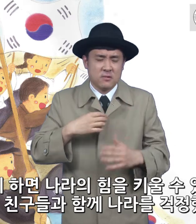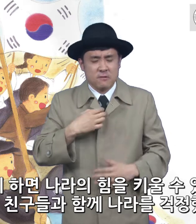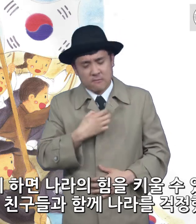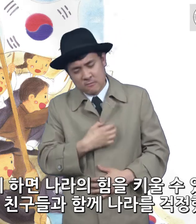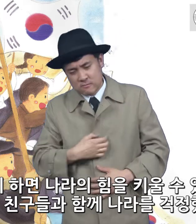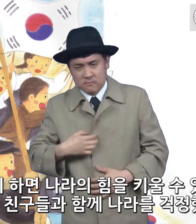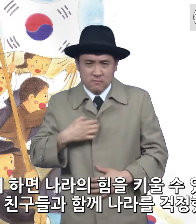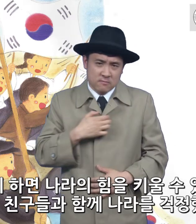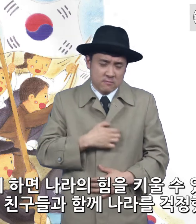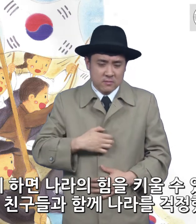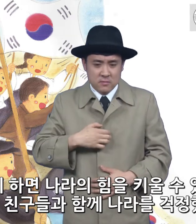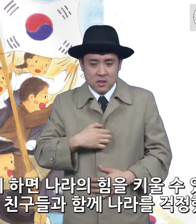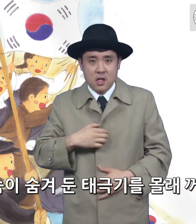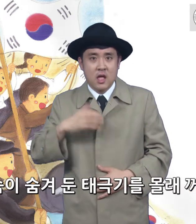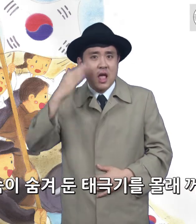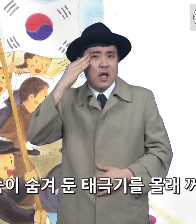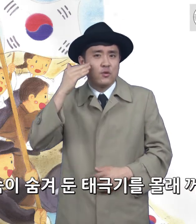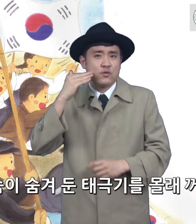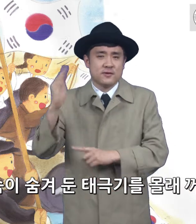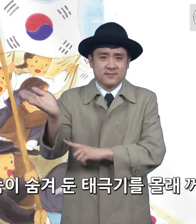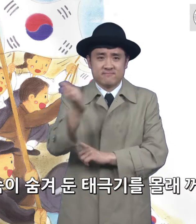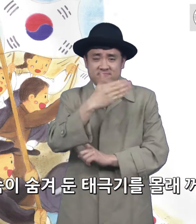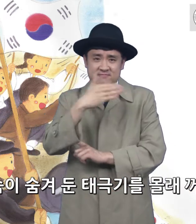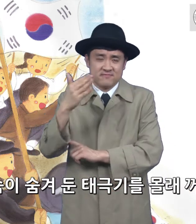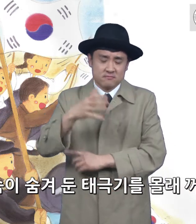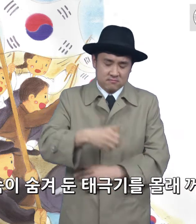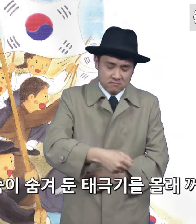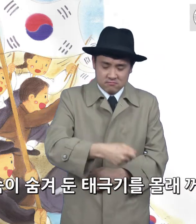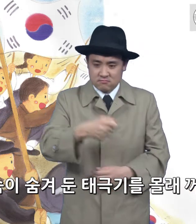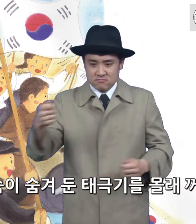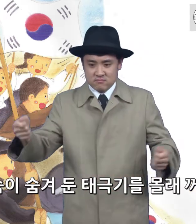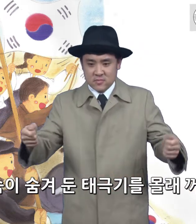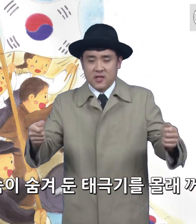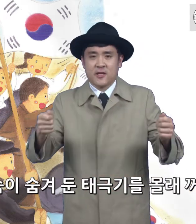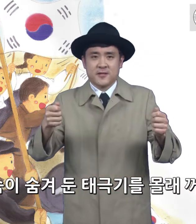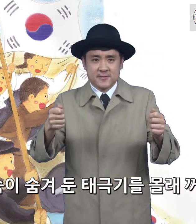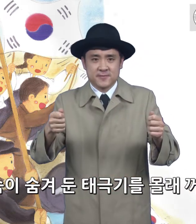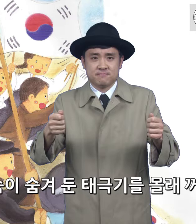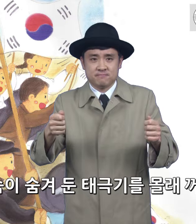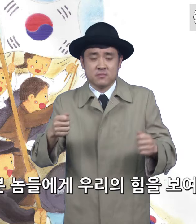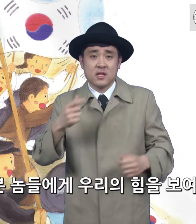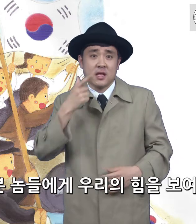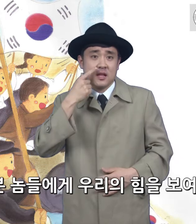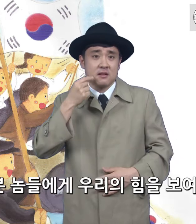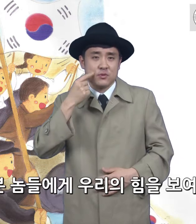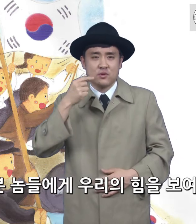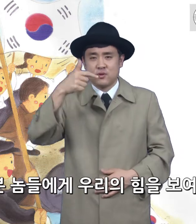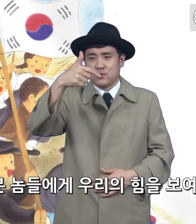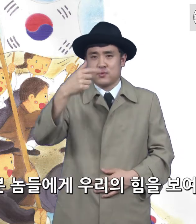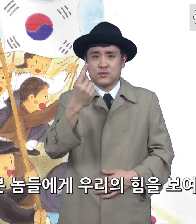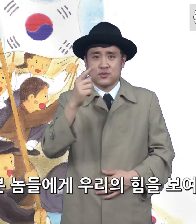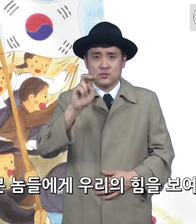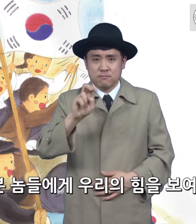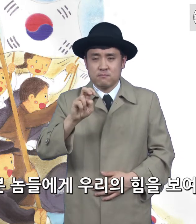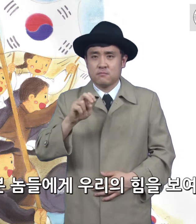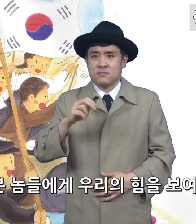나라를 걱정했습니다. 정아는 깊숙이 숨겨둔 태극기를 몰래 꺼내보았어요. 일본 놈들에게 우리의